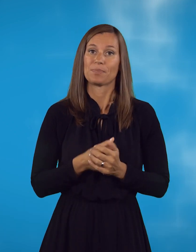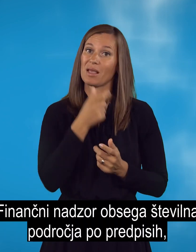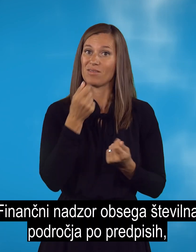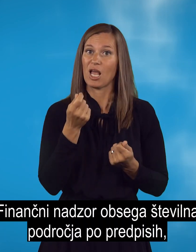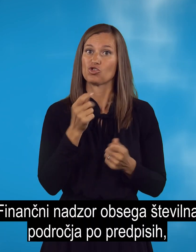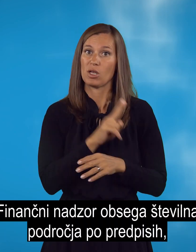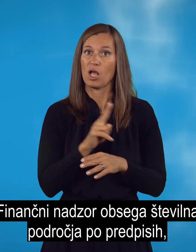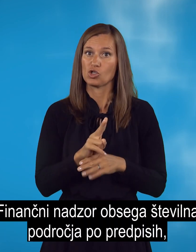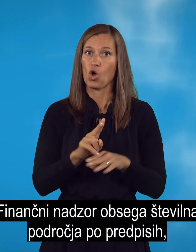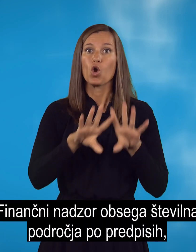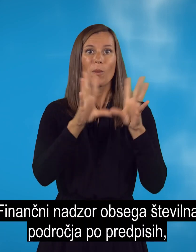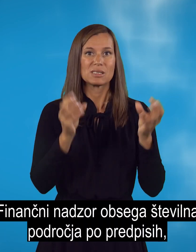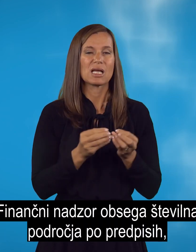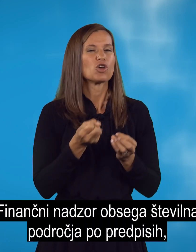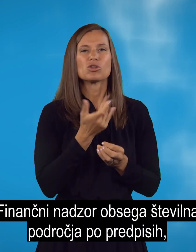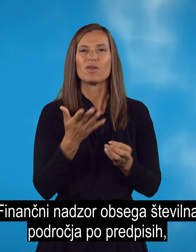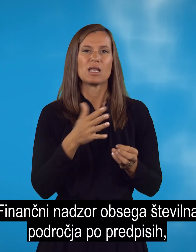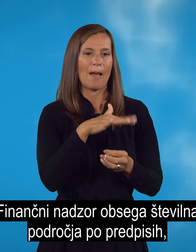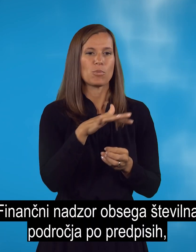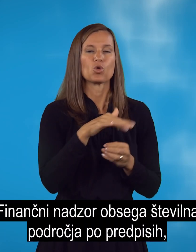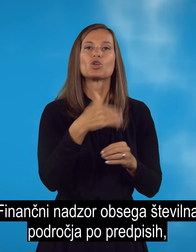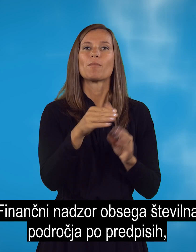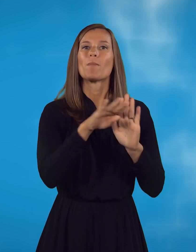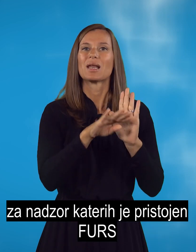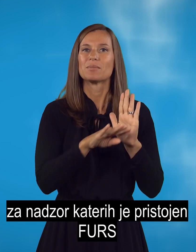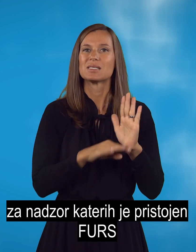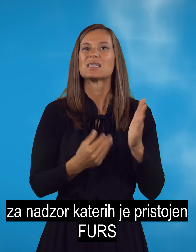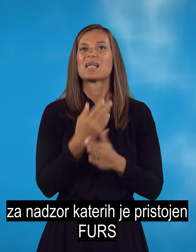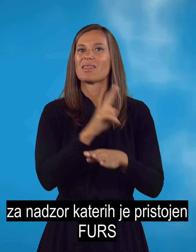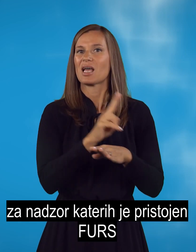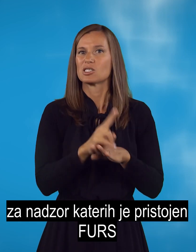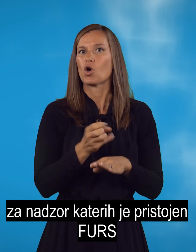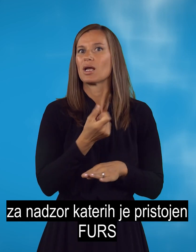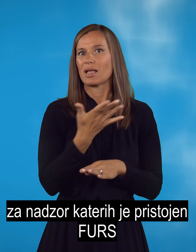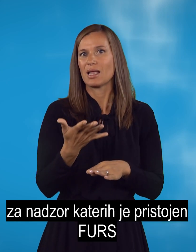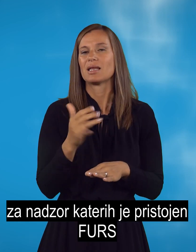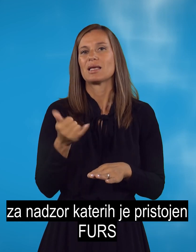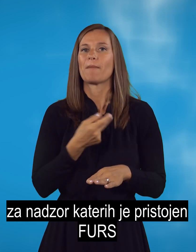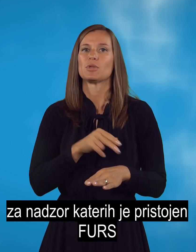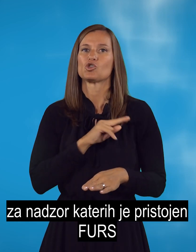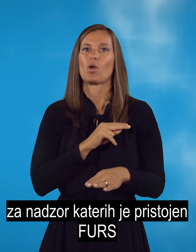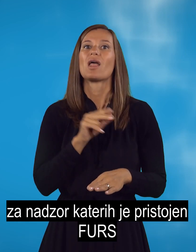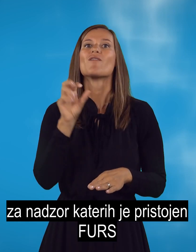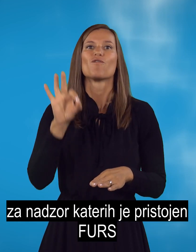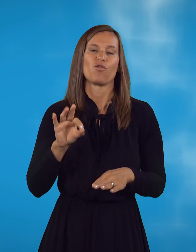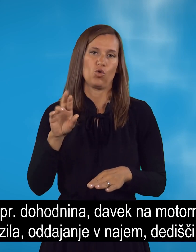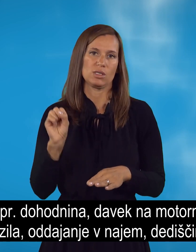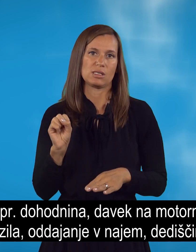Finančni nadzor obsega številna področja po predpisih, za nadzor katerih je pristojen FURS, na primer